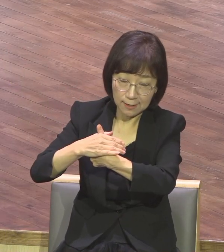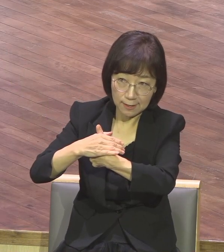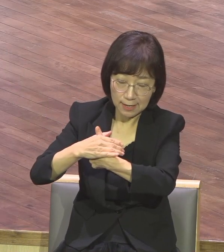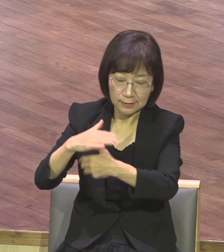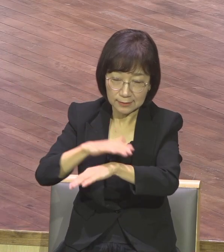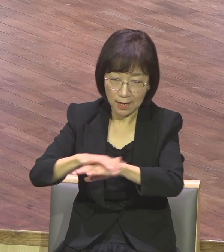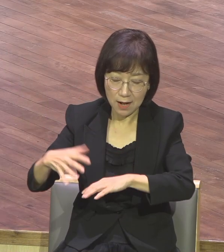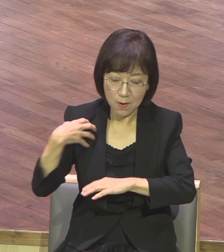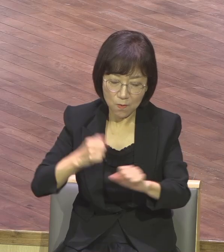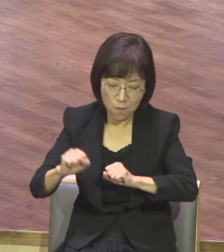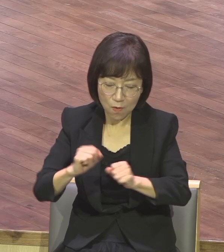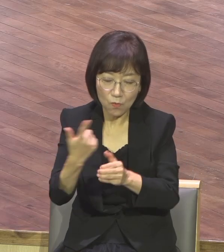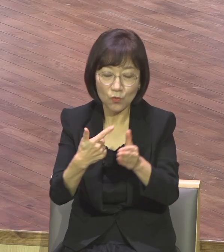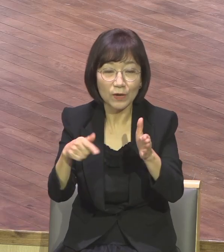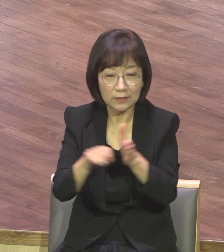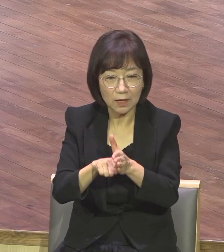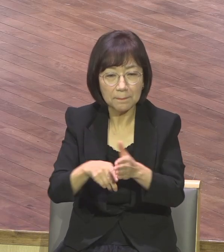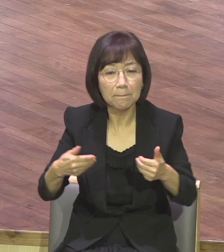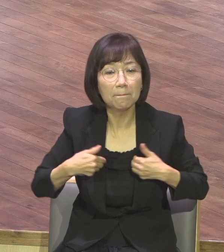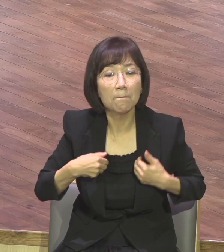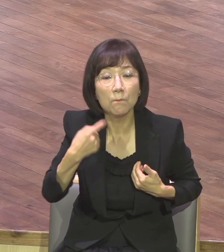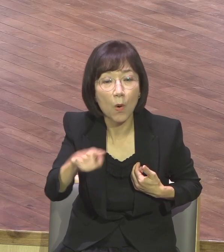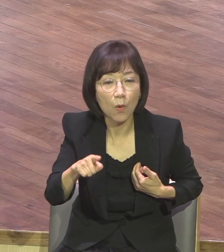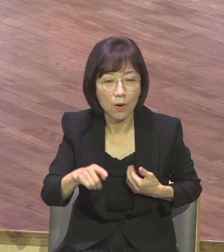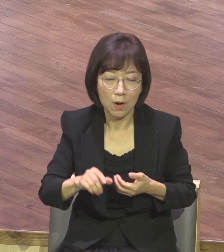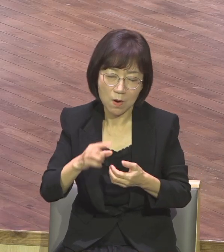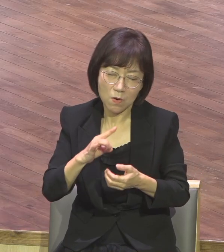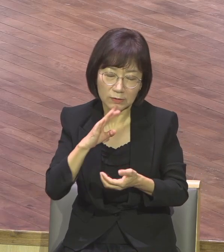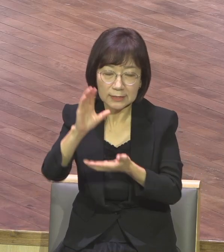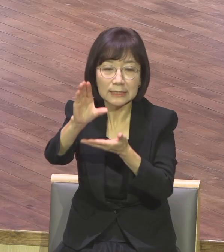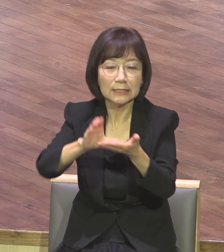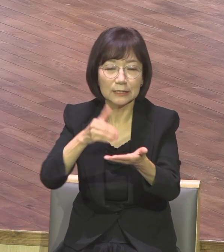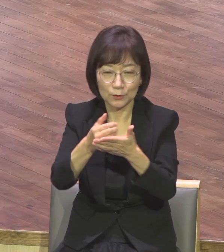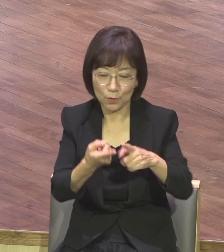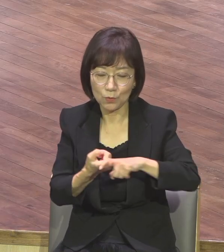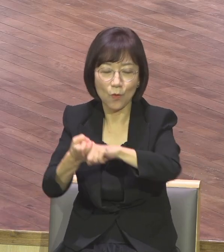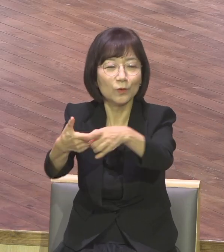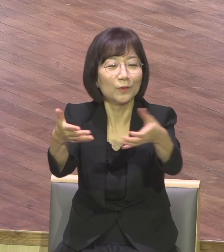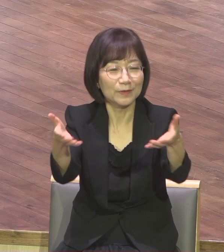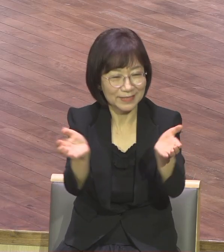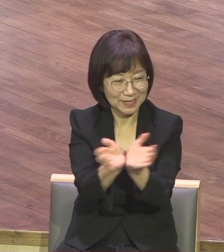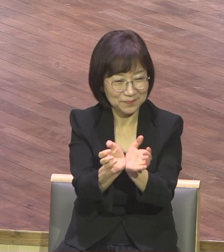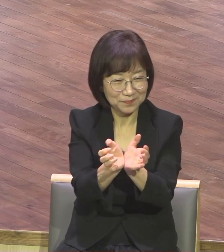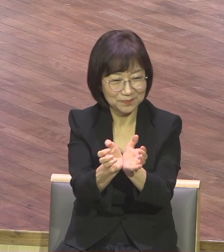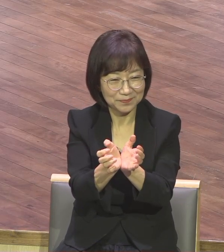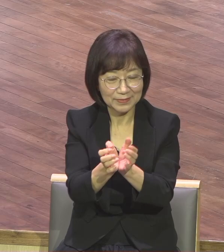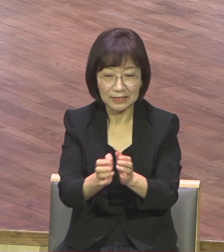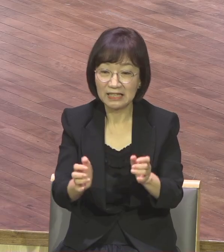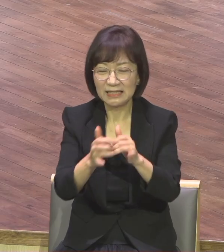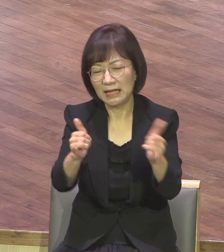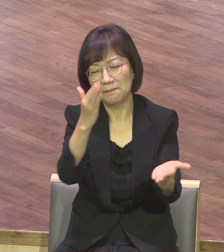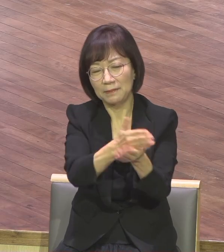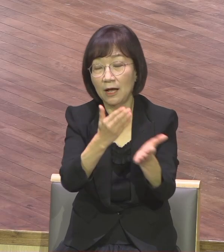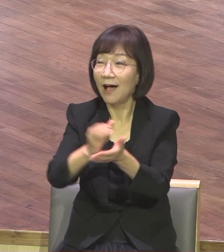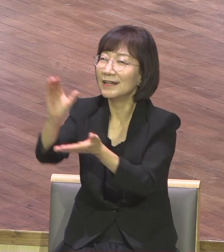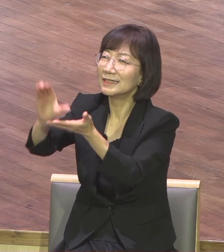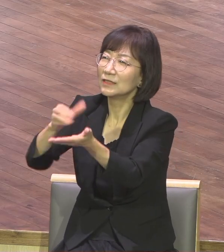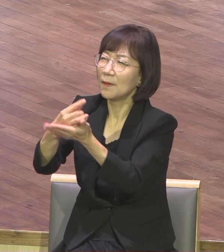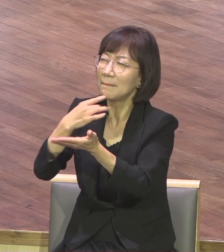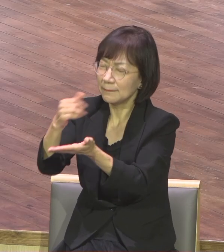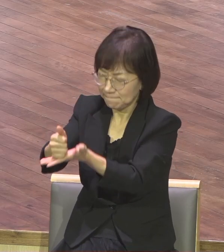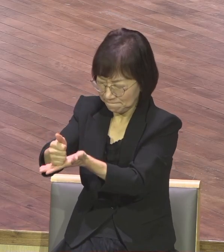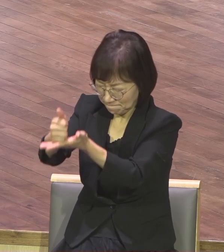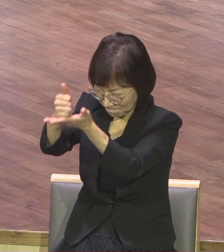되어야 돼요. 오직 그리스도만 높이고 그리스도만 드러내고 그리스도만 말하는, 그리스도를 통해서 치유받고